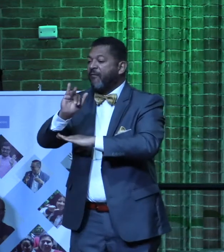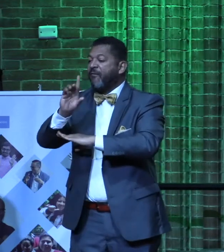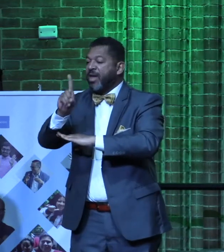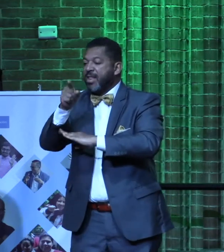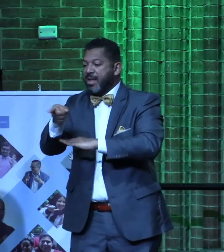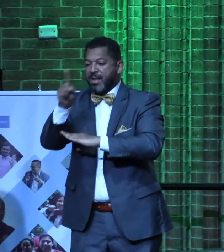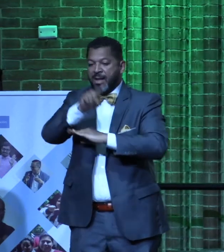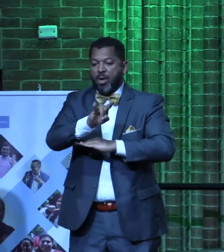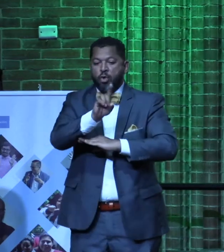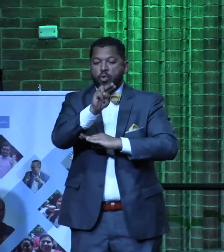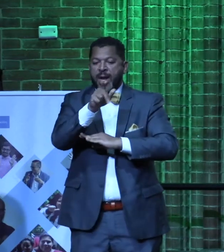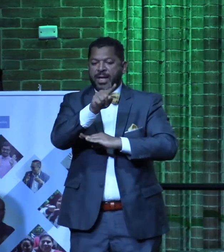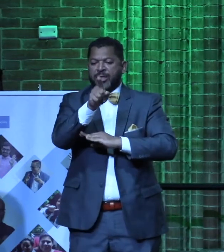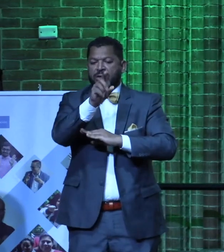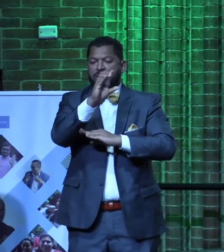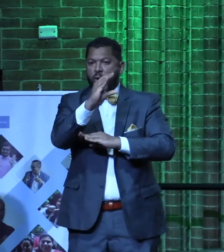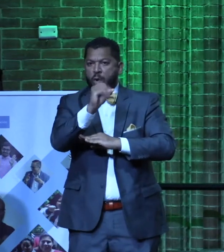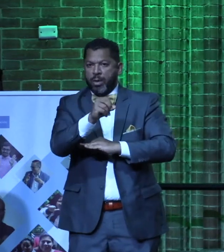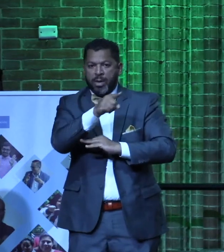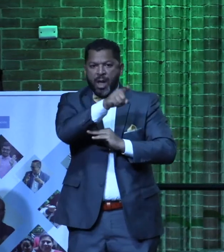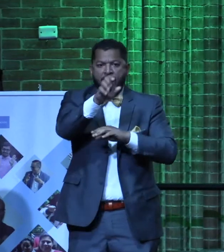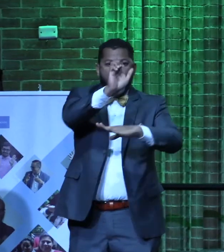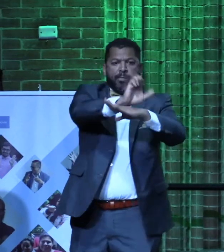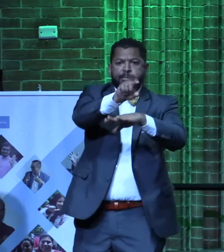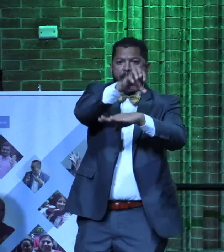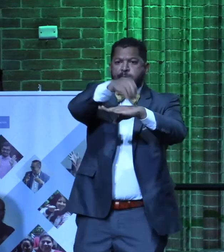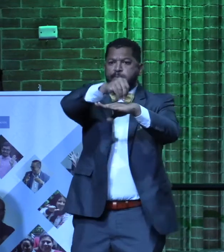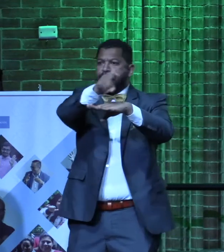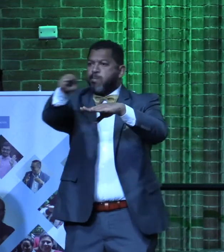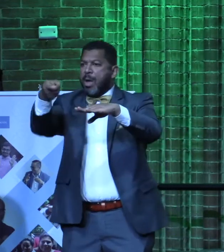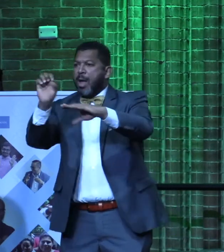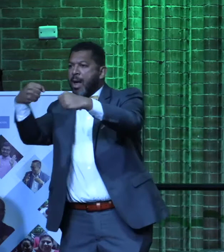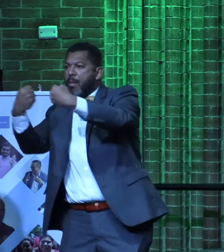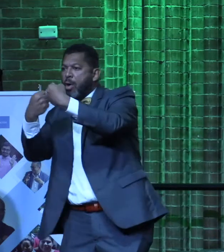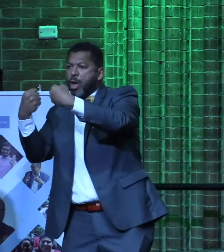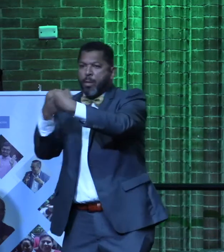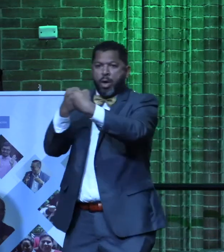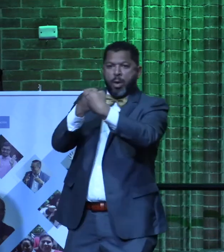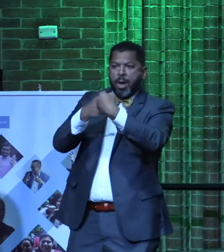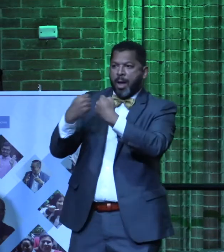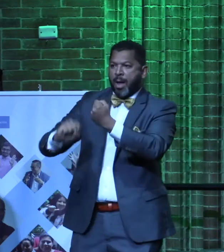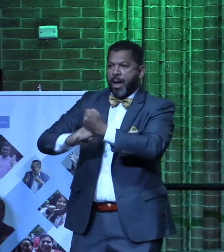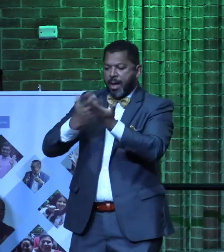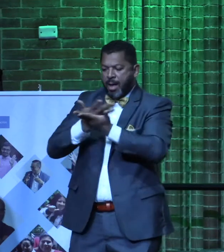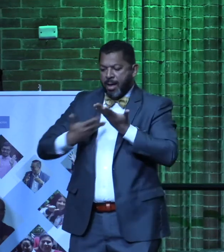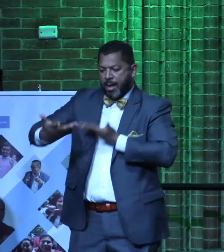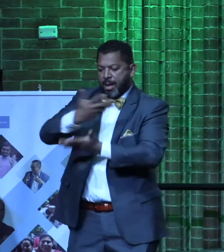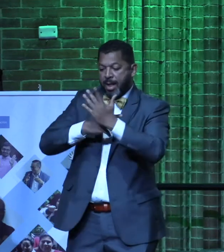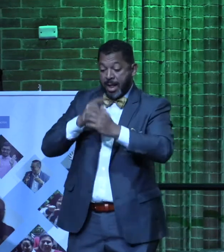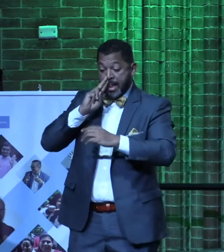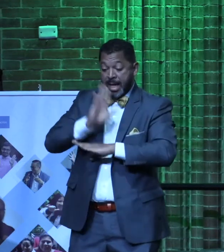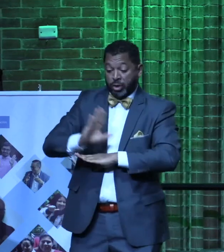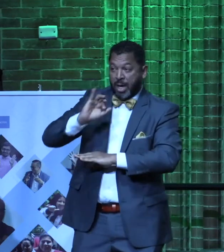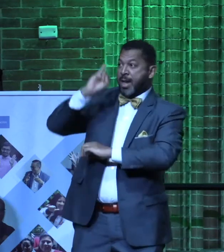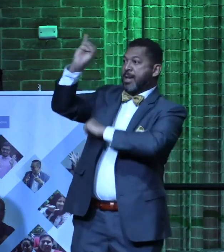la UNESCO. La idea es poder contar con el apoyo de entidades diversas del orden nacional y del orden internacional.